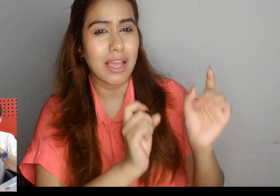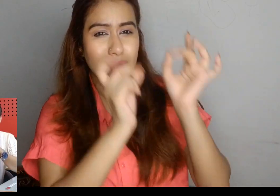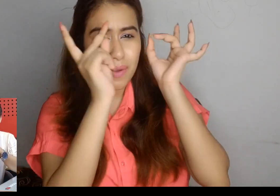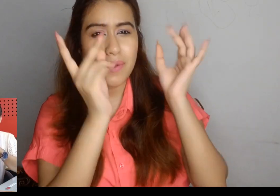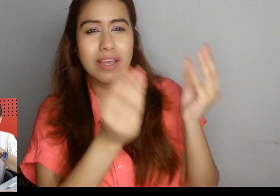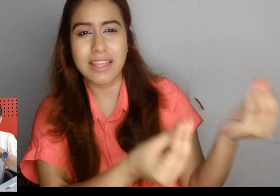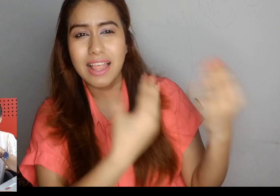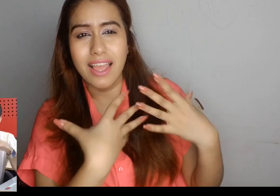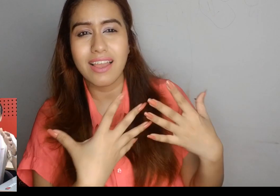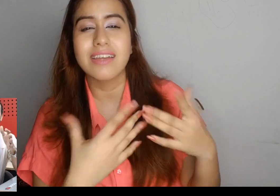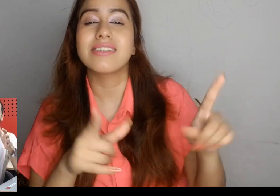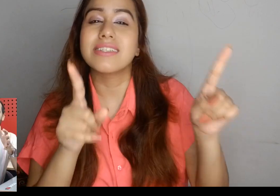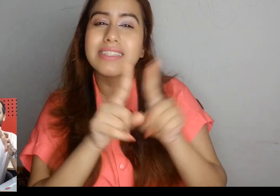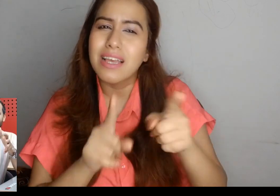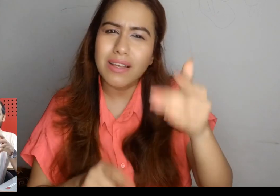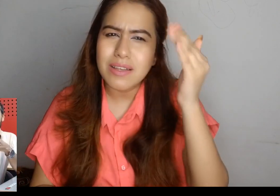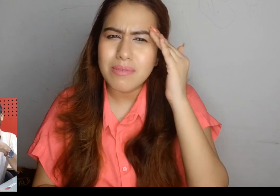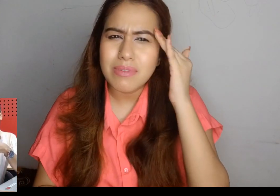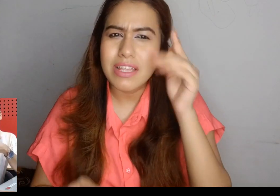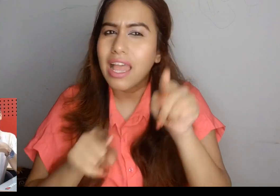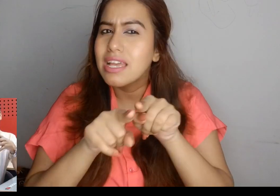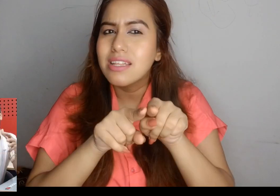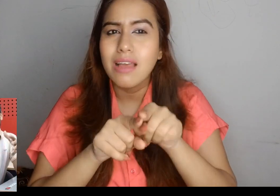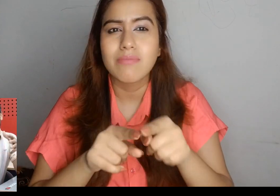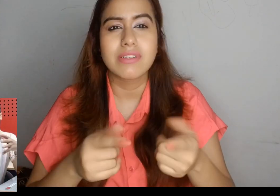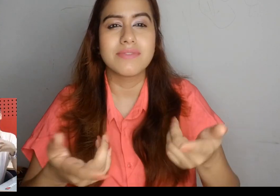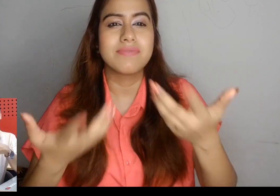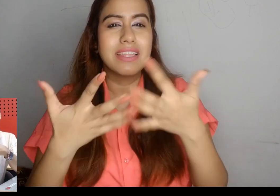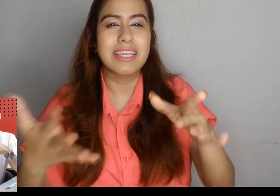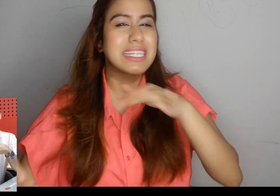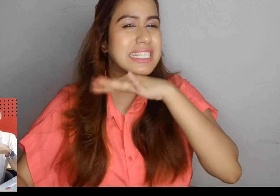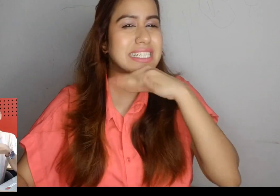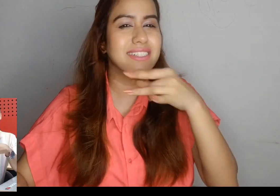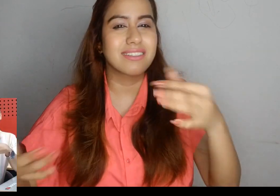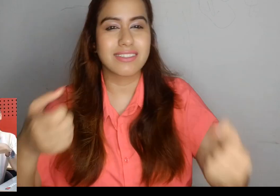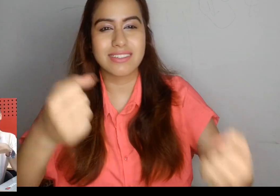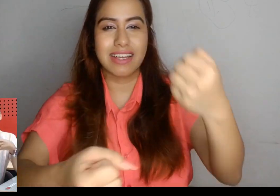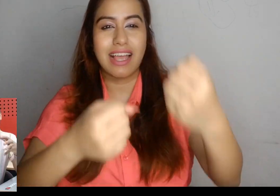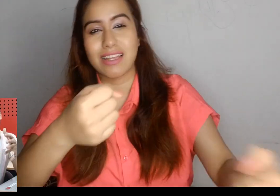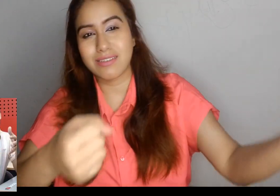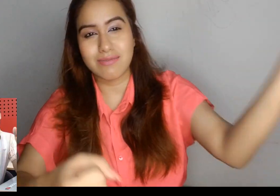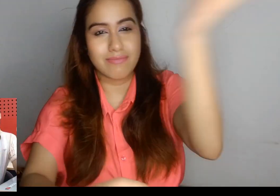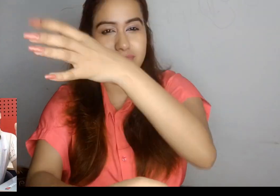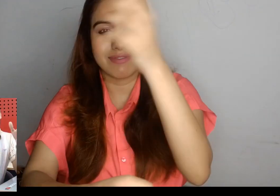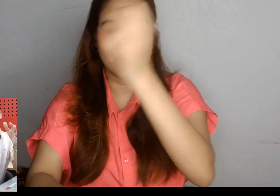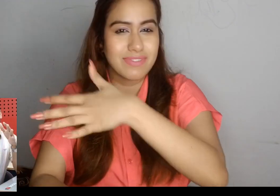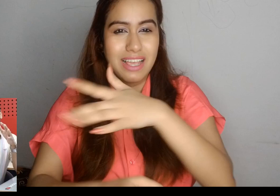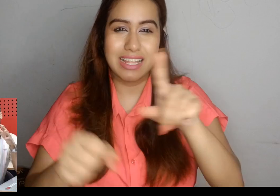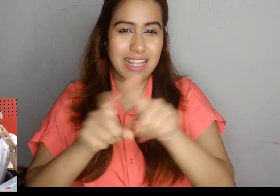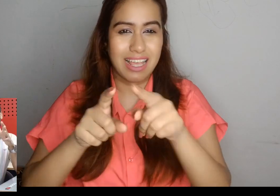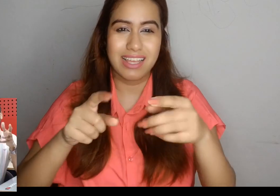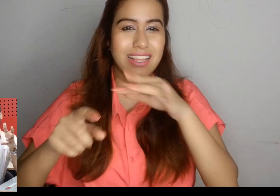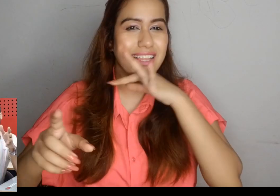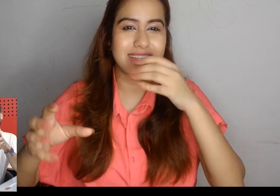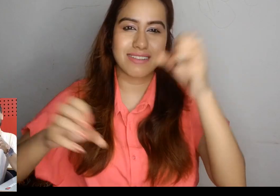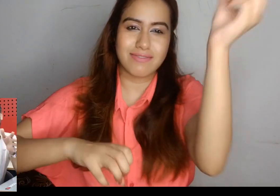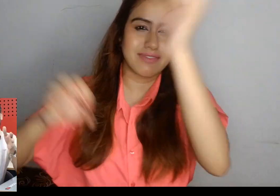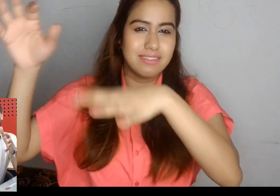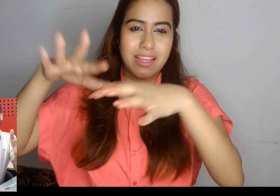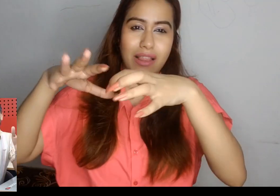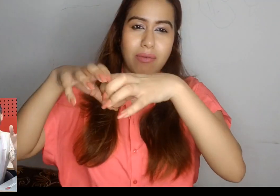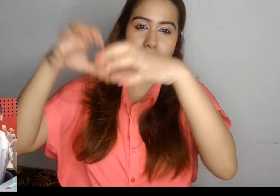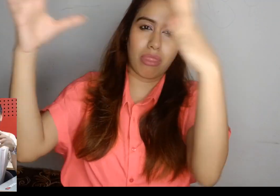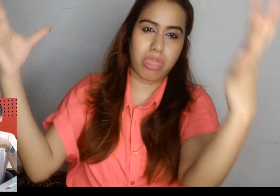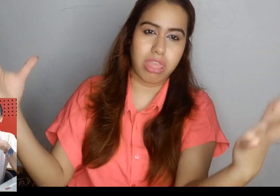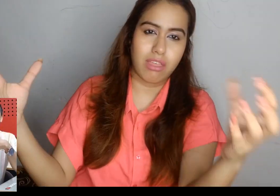हैं। आपने वो कचरे का ट्रक देखा है, कचरे की गाड़ी देखिए, उसमें जब कचरा और ऊपर तक भर जाता है तो कचरा क्या होता है, इधर